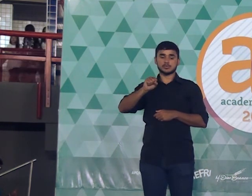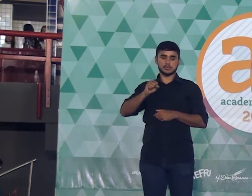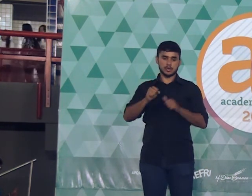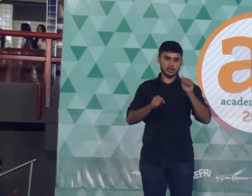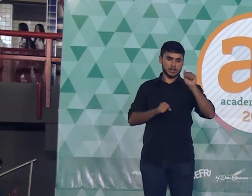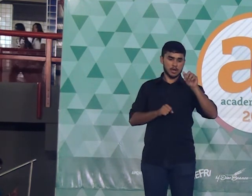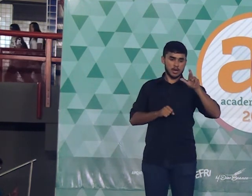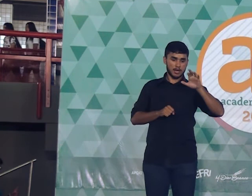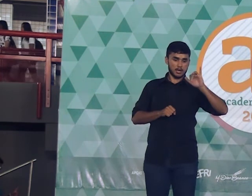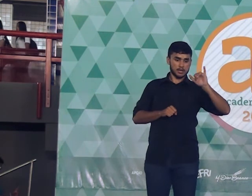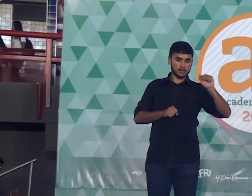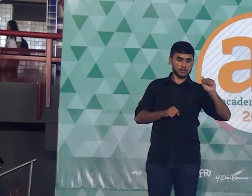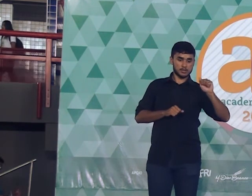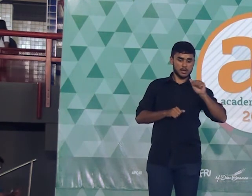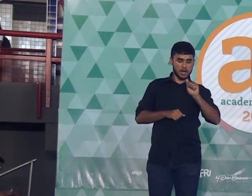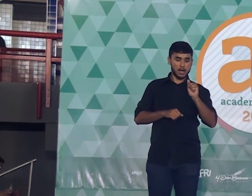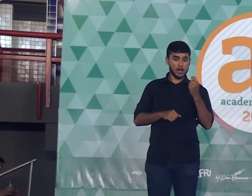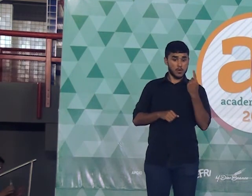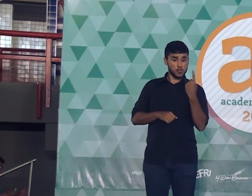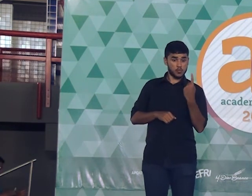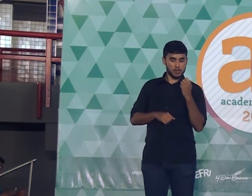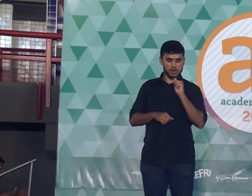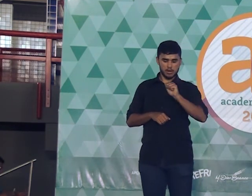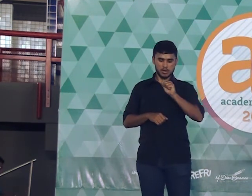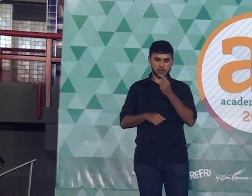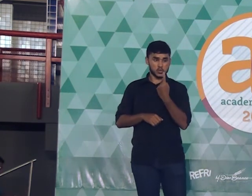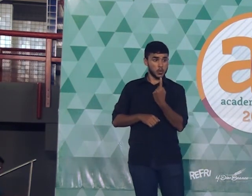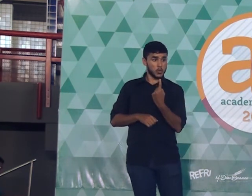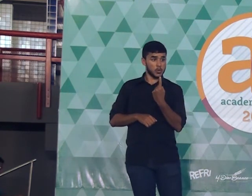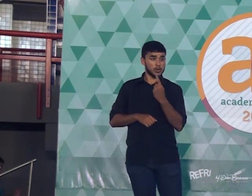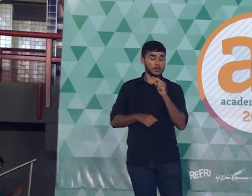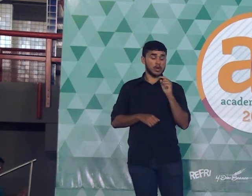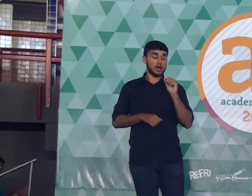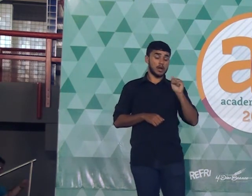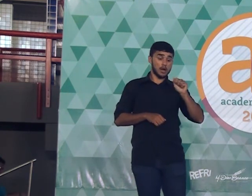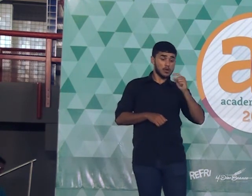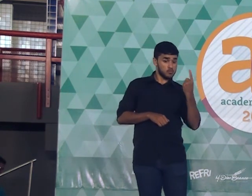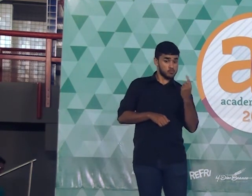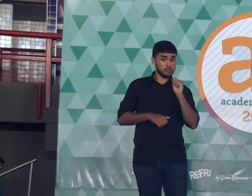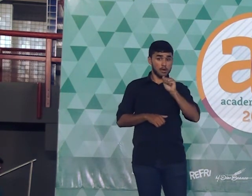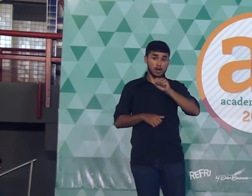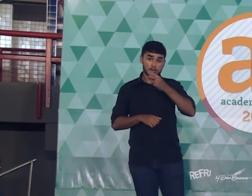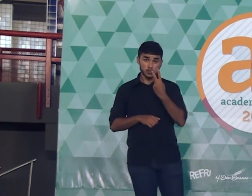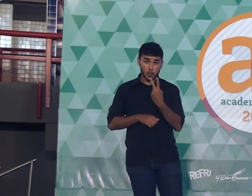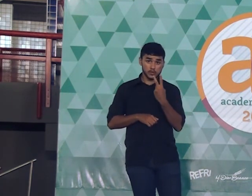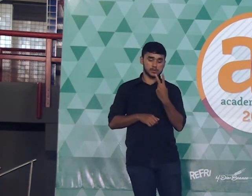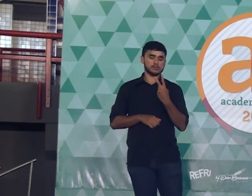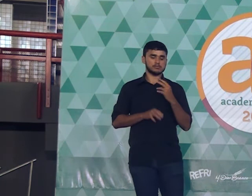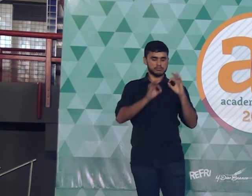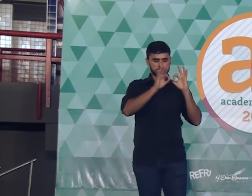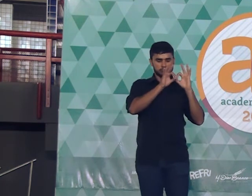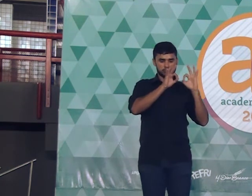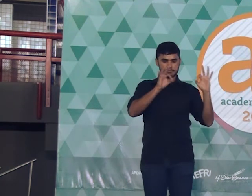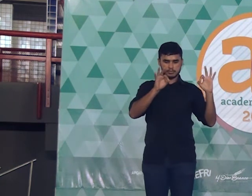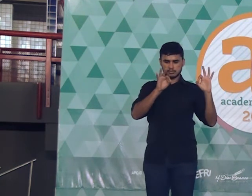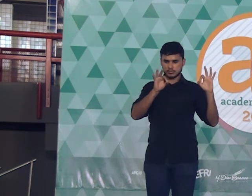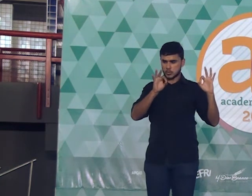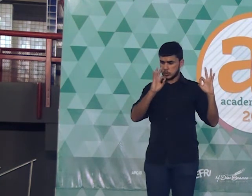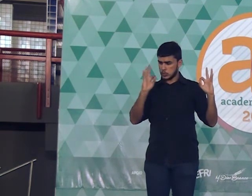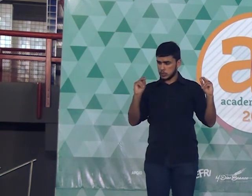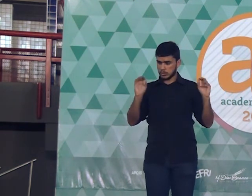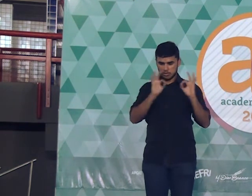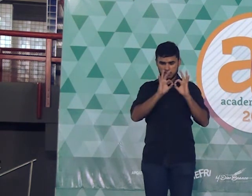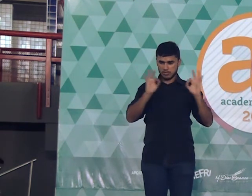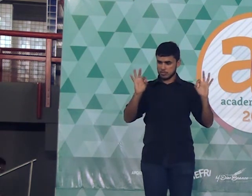só o trecho em que eu tenho aceleração. Eu só tenho aceleração enquanto a velocidade for variável. Então, toma cuidado naquela história